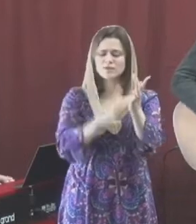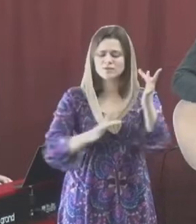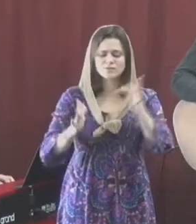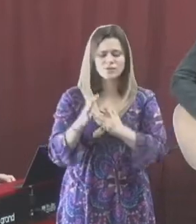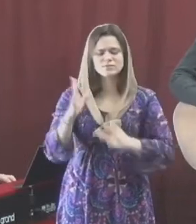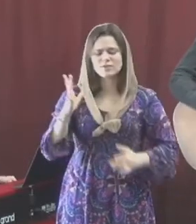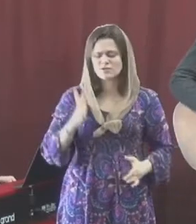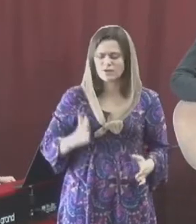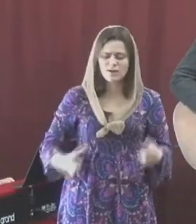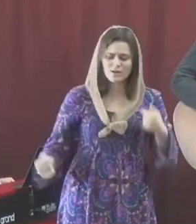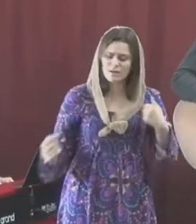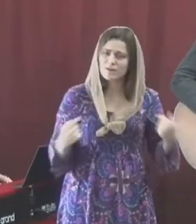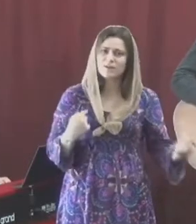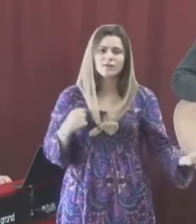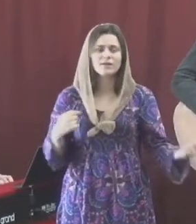Голгофі Христос